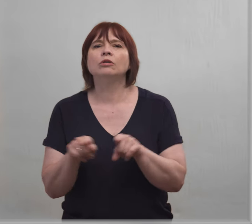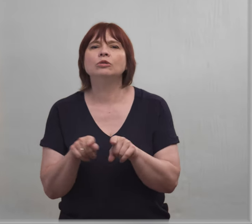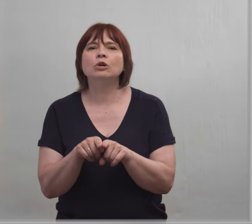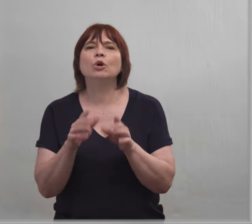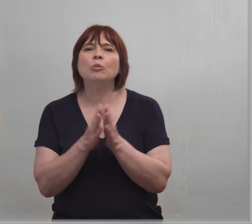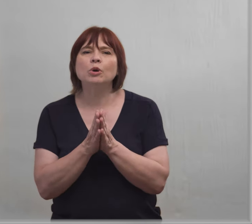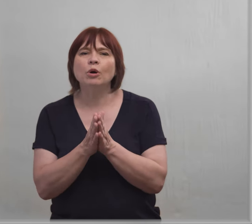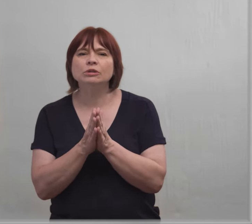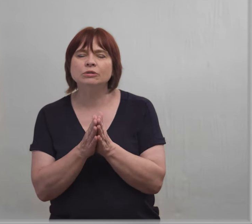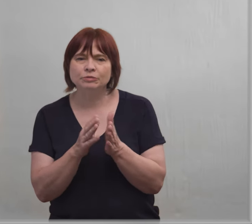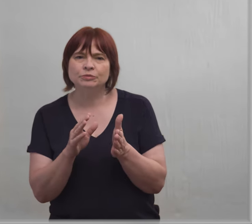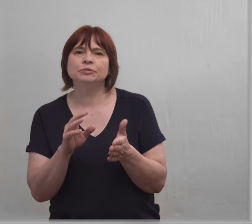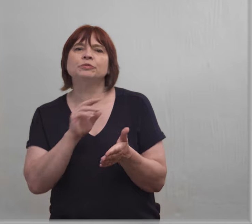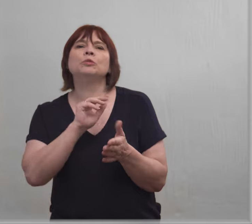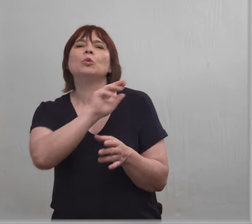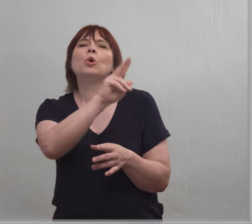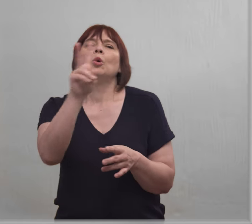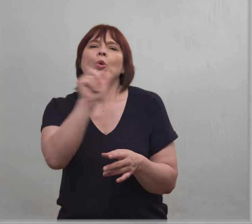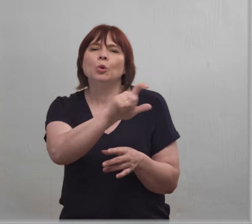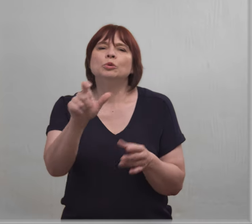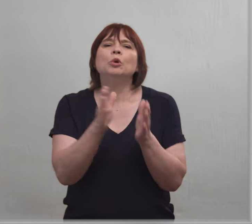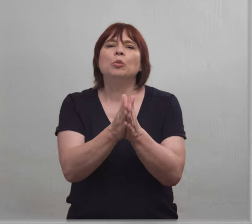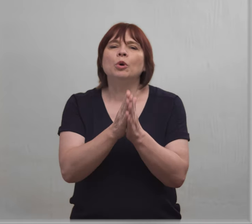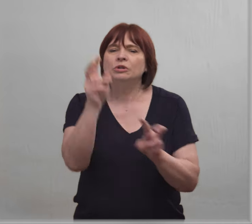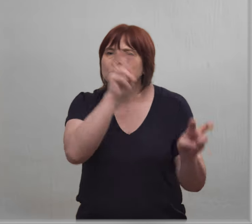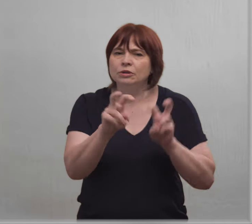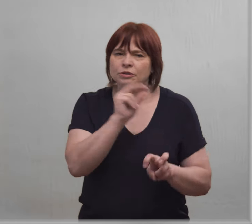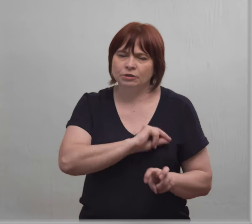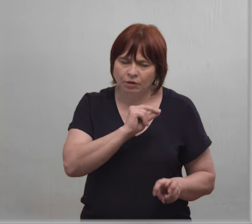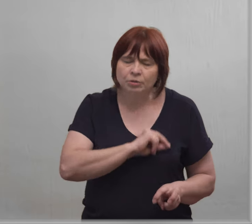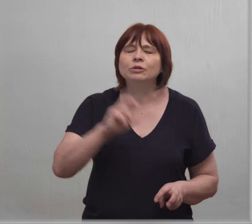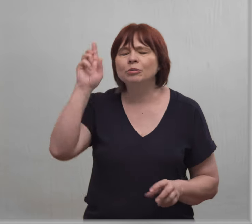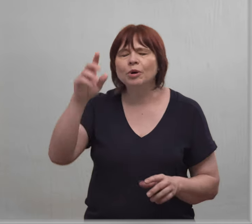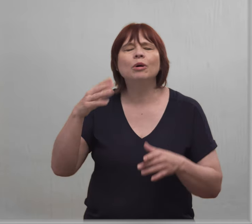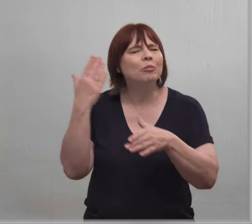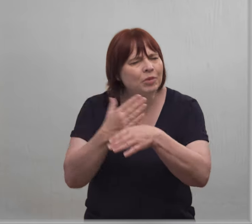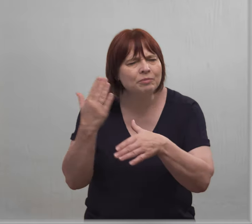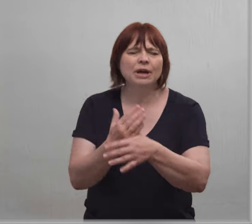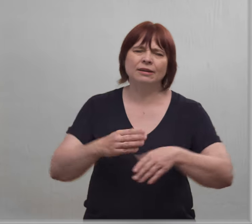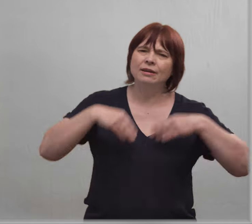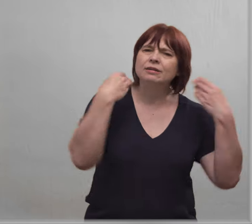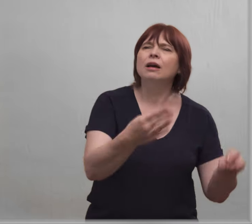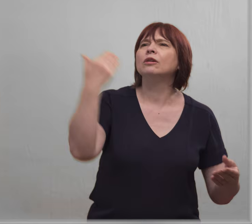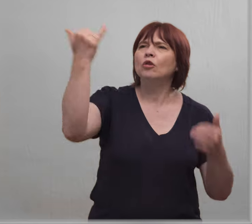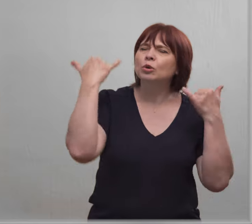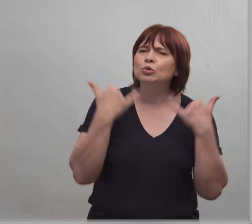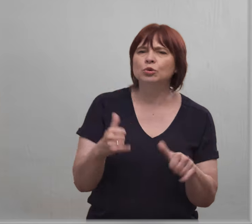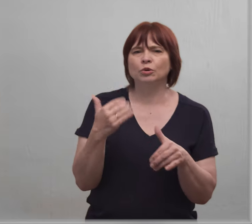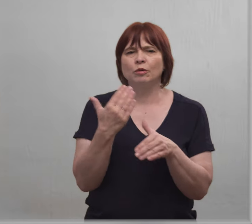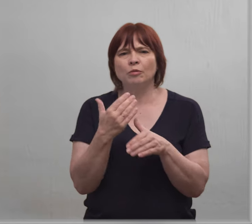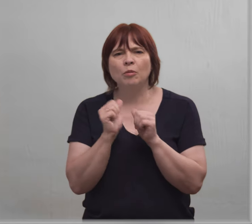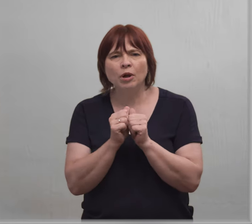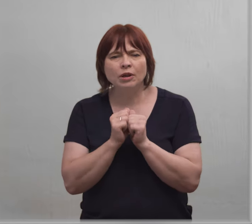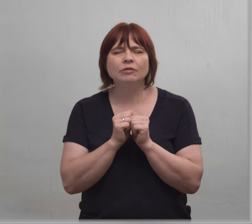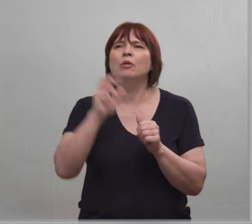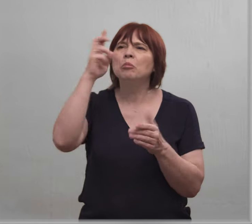чат в отношении работы. Господь, помоги. Господь, услышь молитвы. Господь, направь. Покажи себя Богом в их